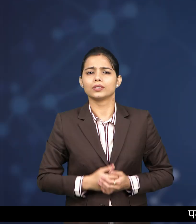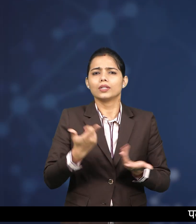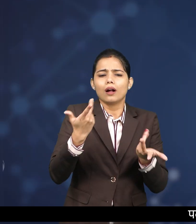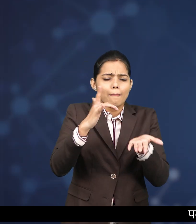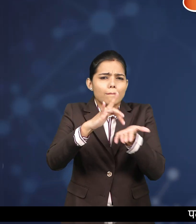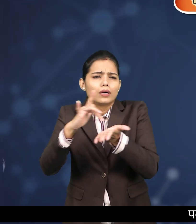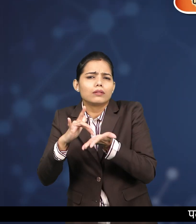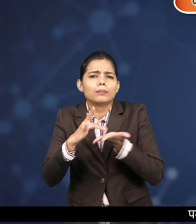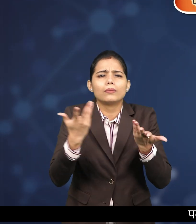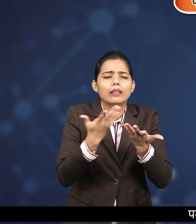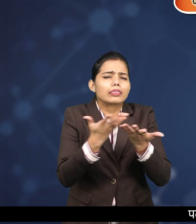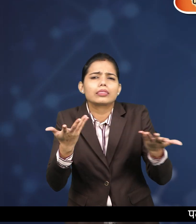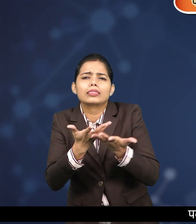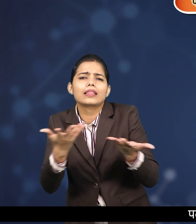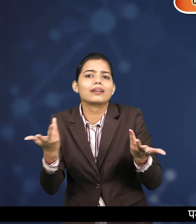पदार्थ की अवस्थाएं।